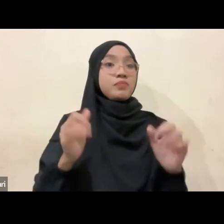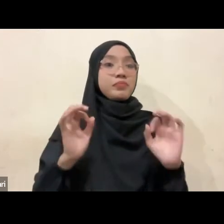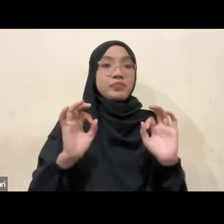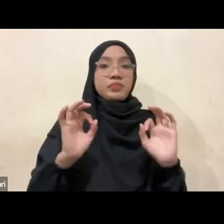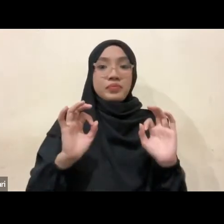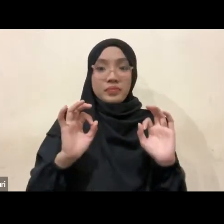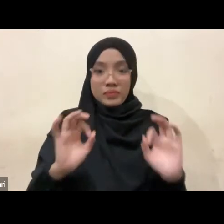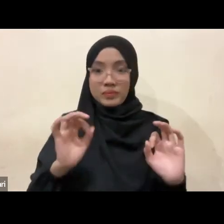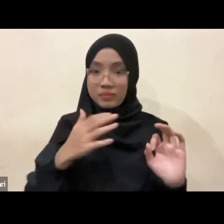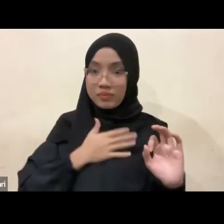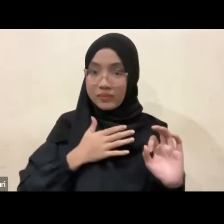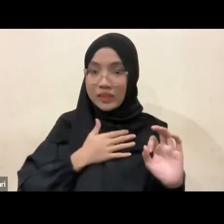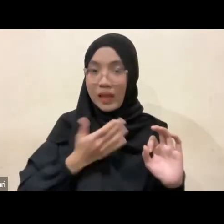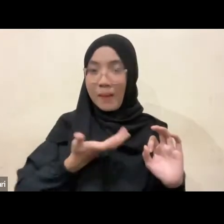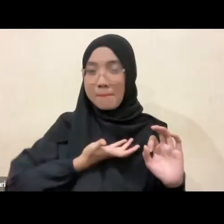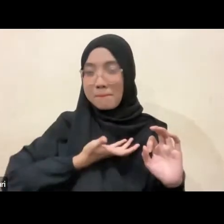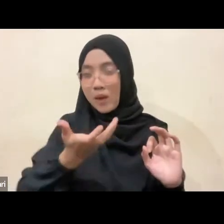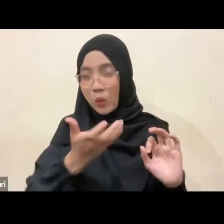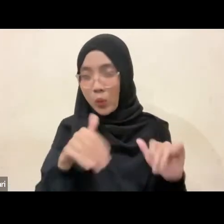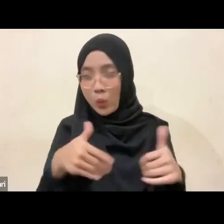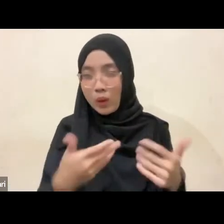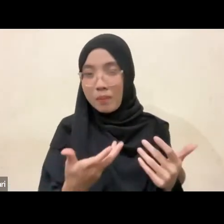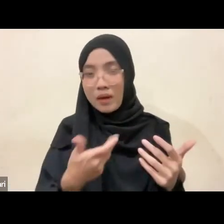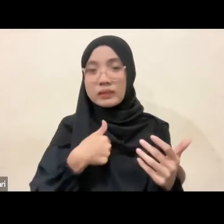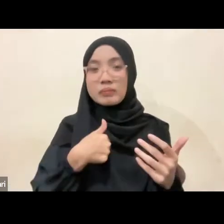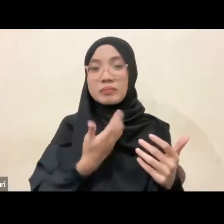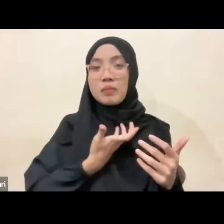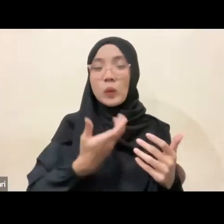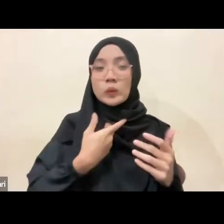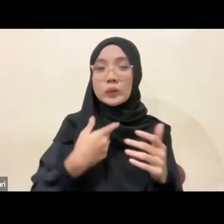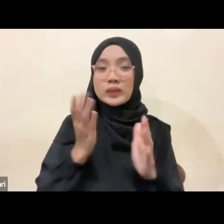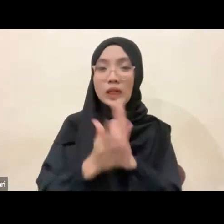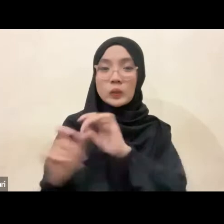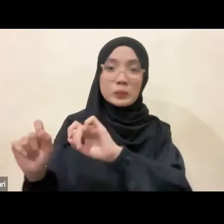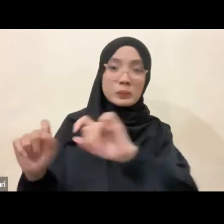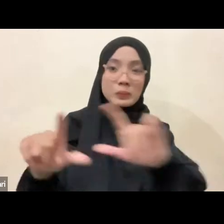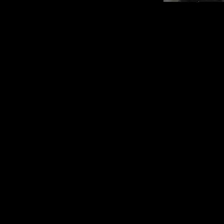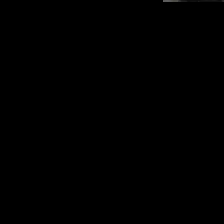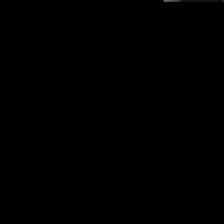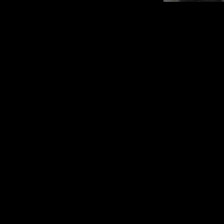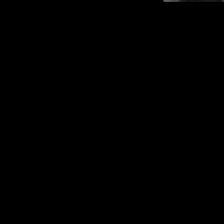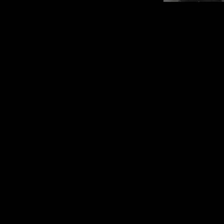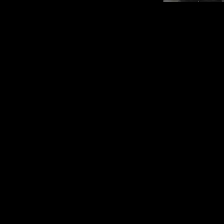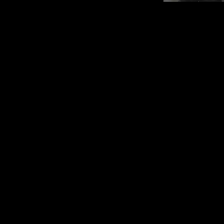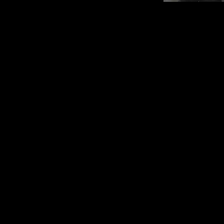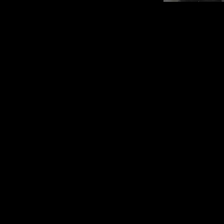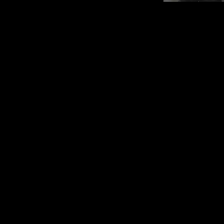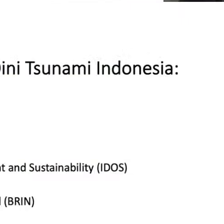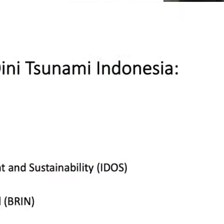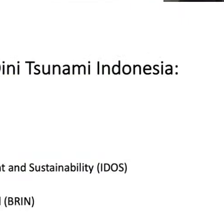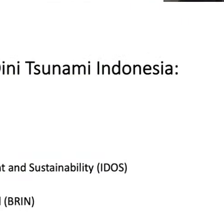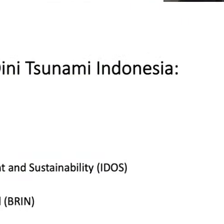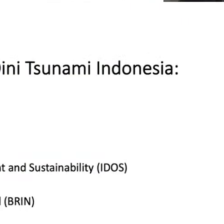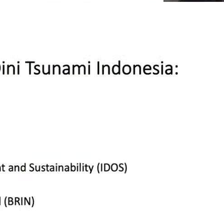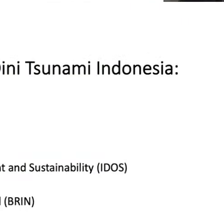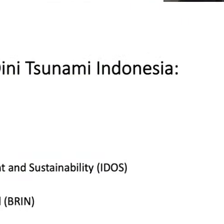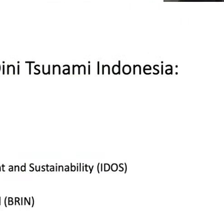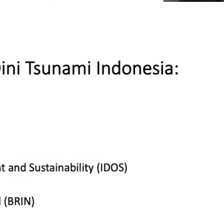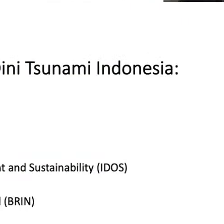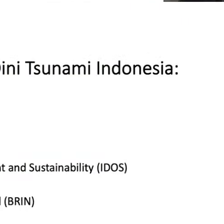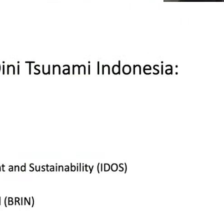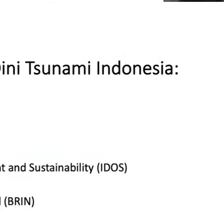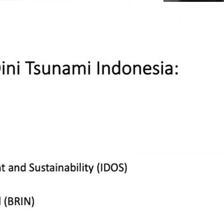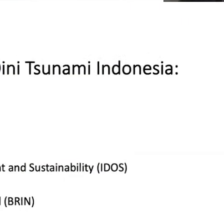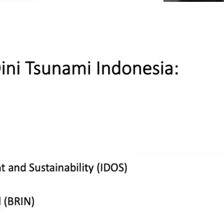Saya ingin share screen langsung saja ya, biar tidak berpanjang lebar. Ini